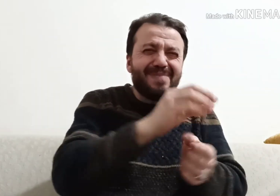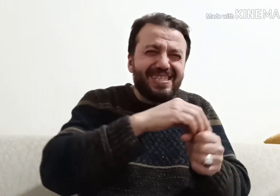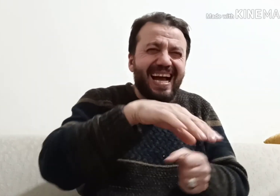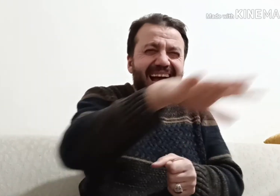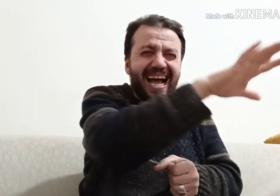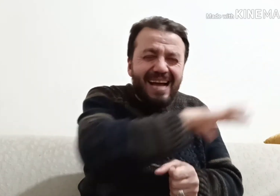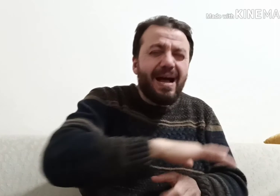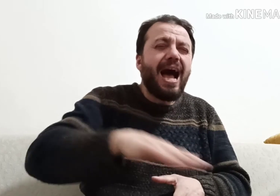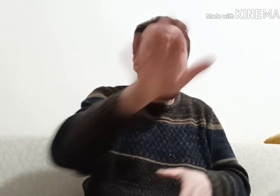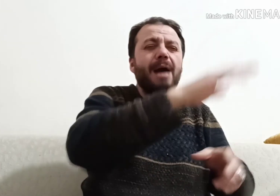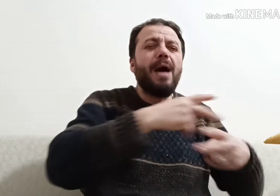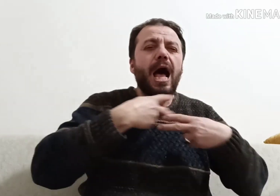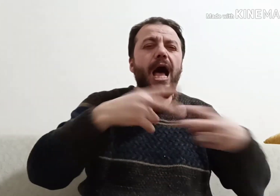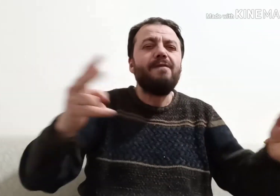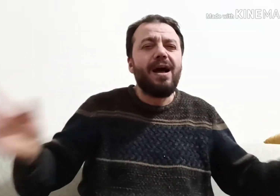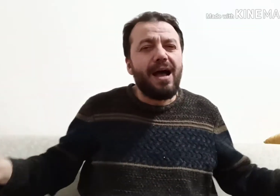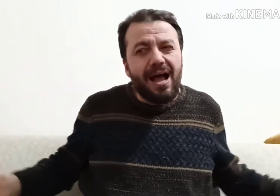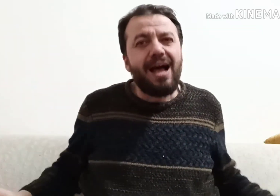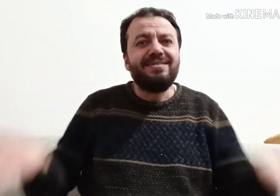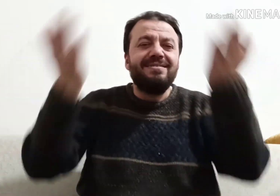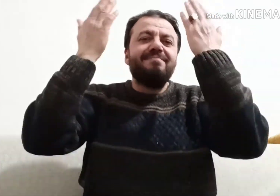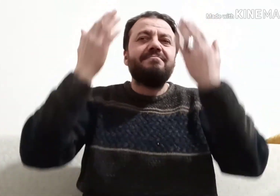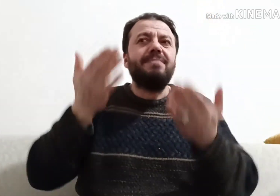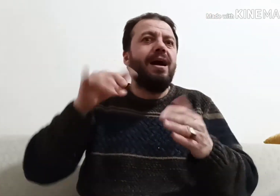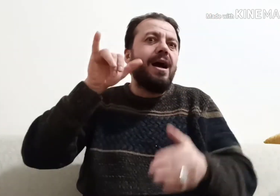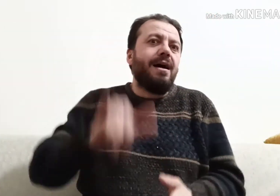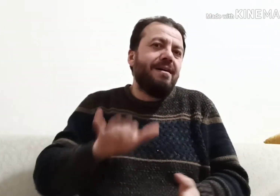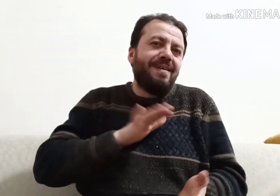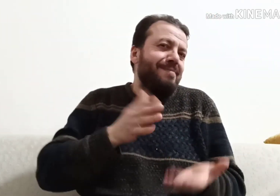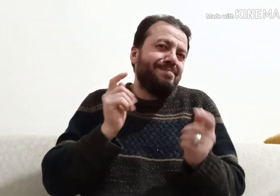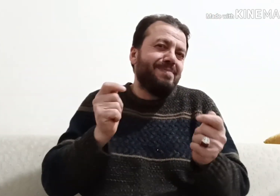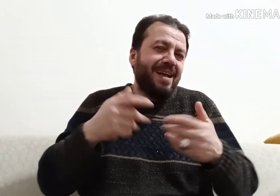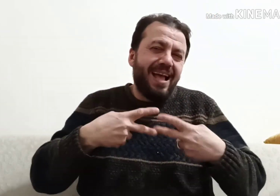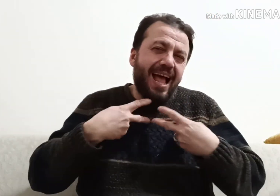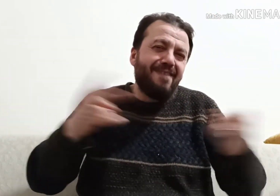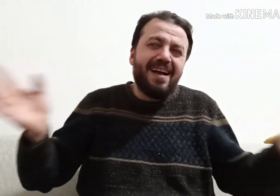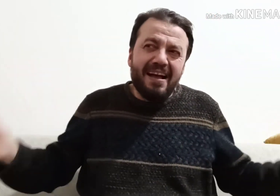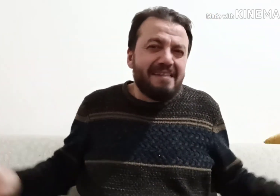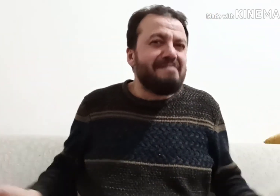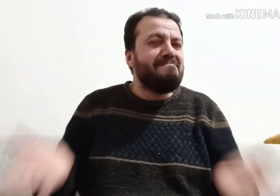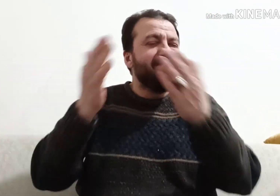bunların hepsi affediliyor ve gidiyorlar.